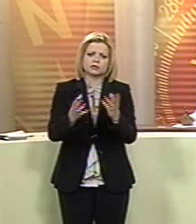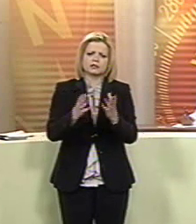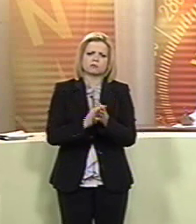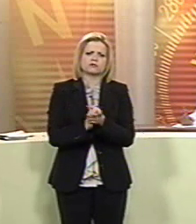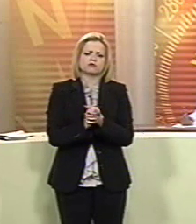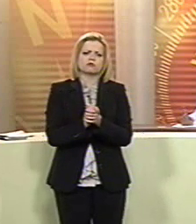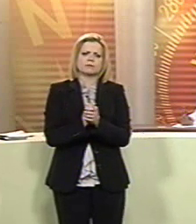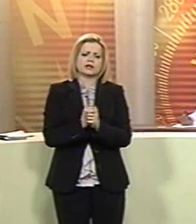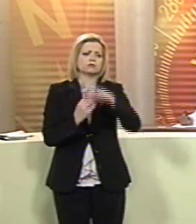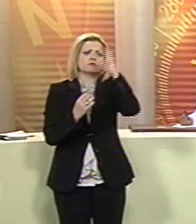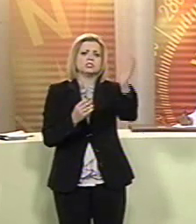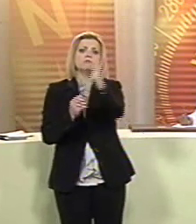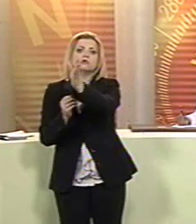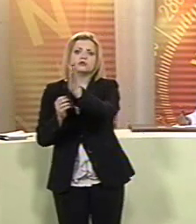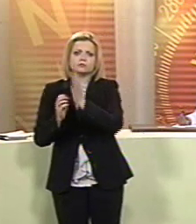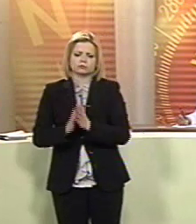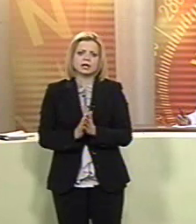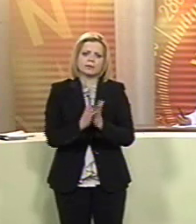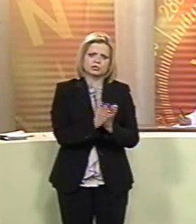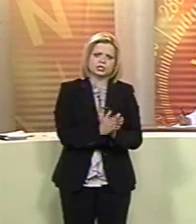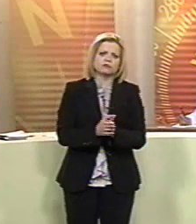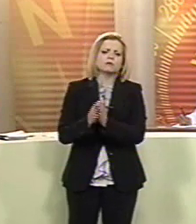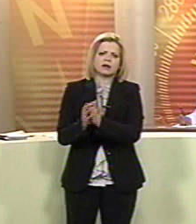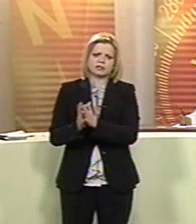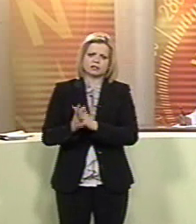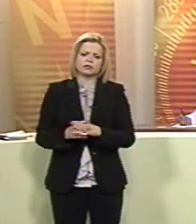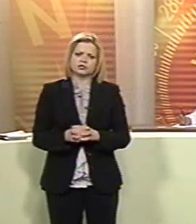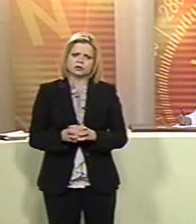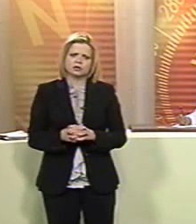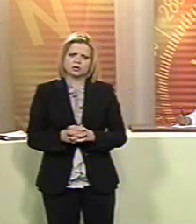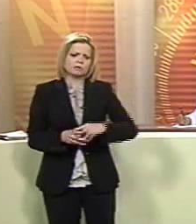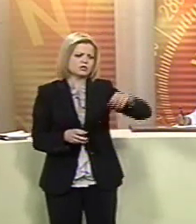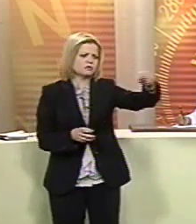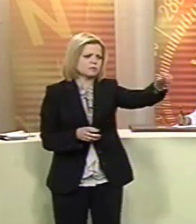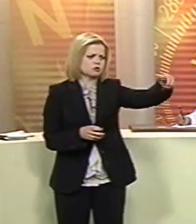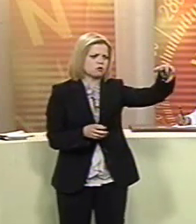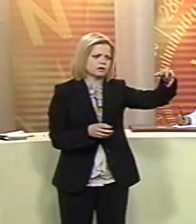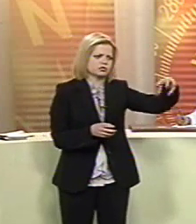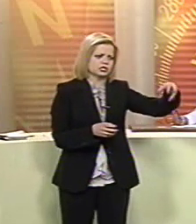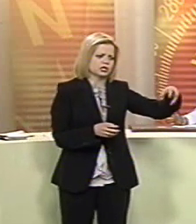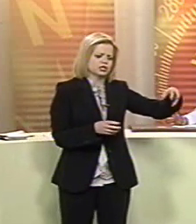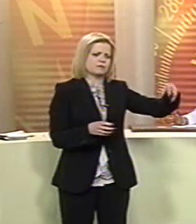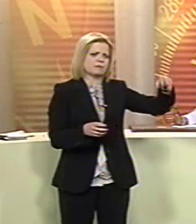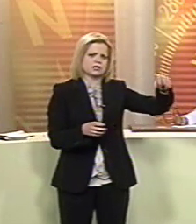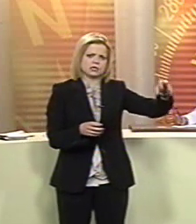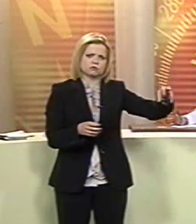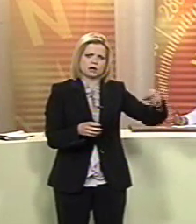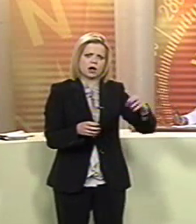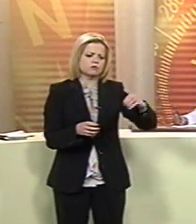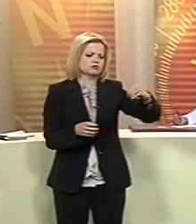que nas provas de concurso aparece, um domicílio plúrimo. É possível? Perfeitamente. Então, imagine uma pessoa com ânimo de permanecer em um local, o